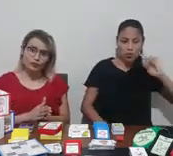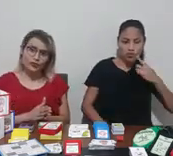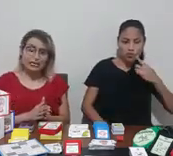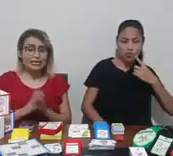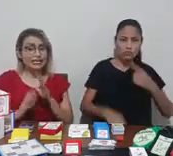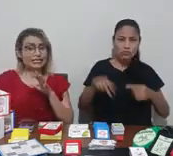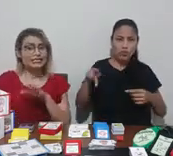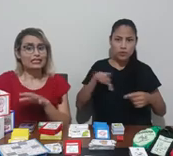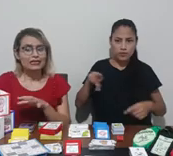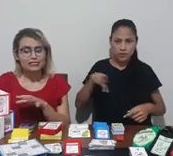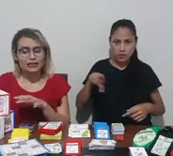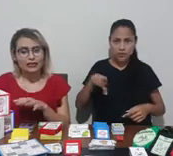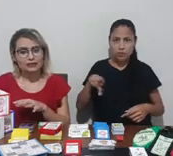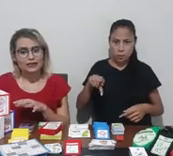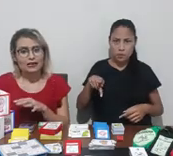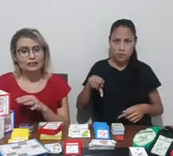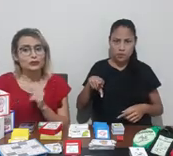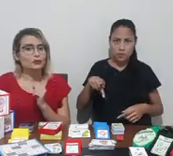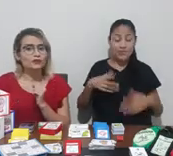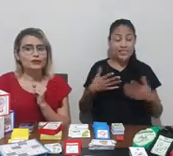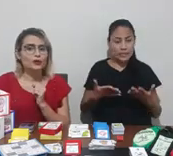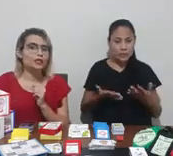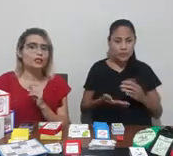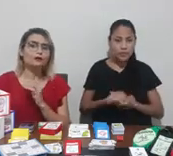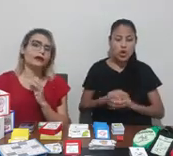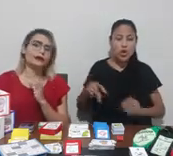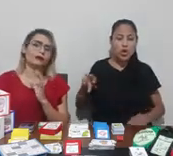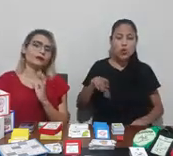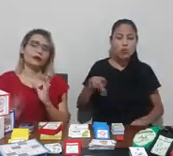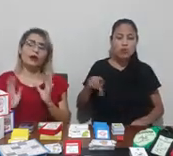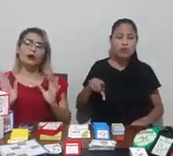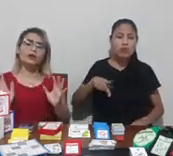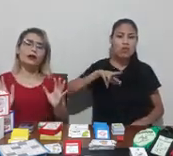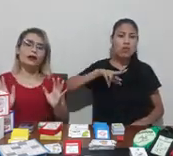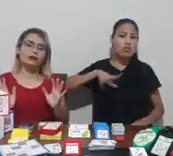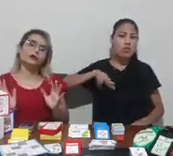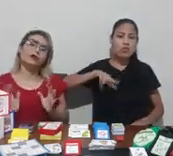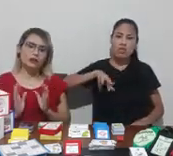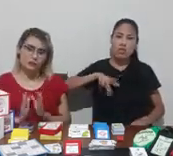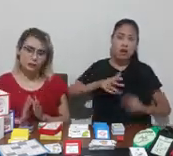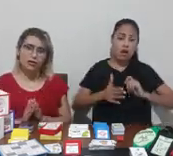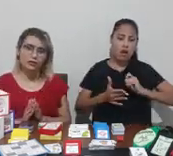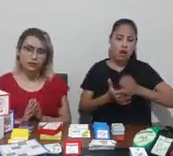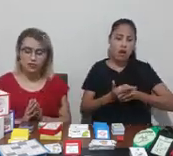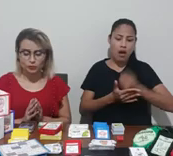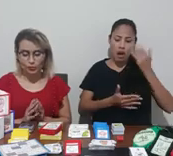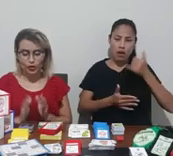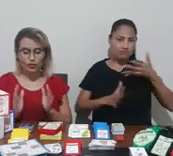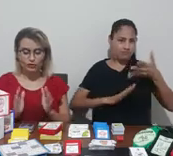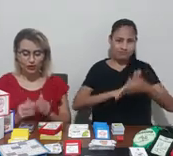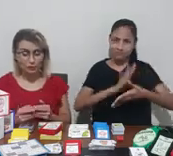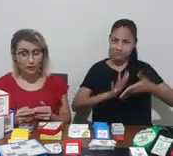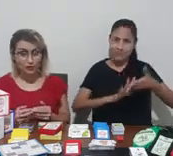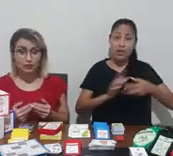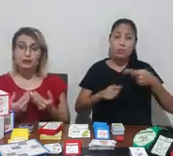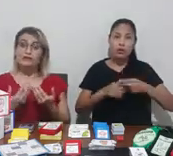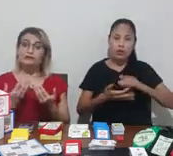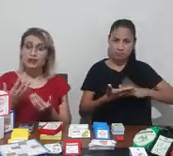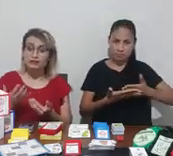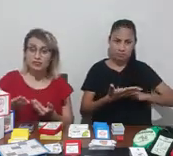professor. Nessa realidade, o professor ele não é obrigado a saber Libras, porque o